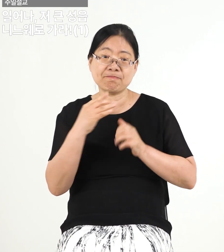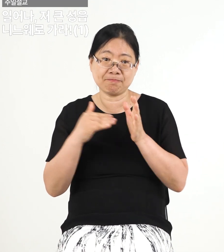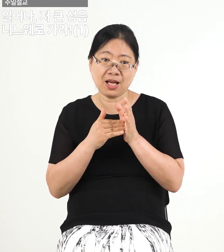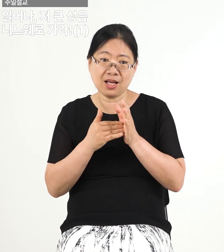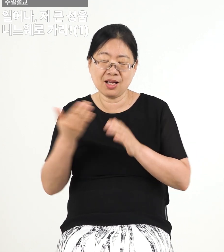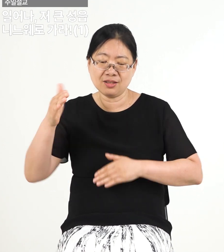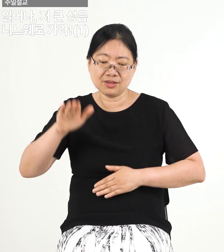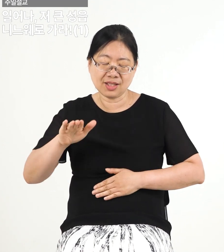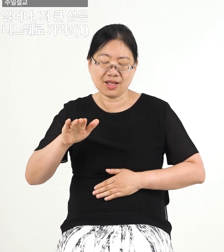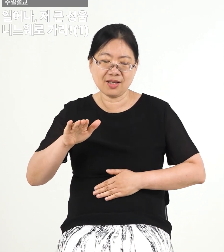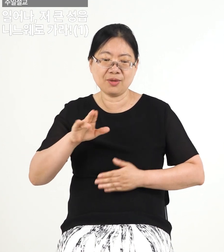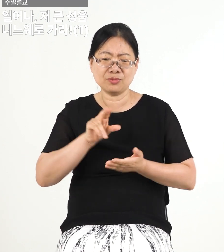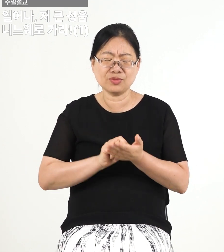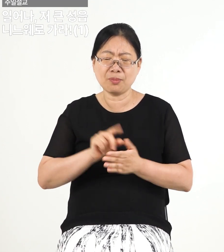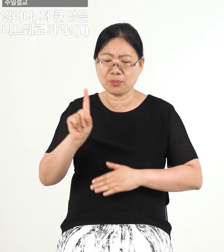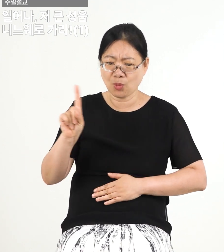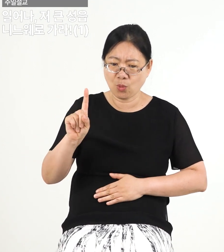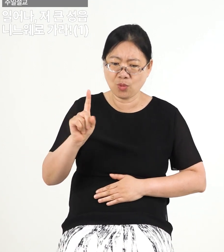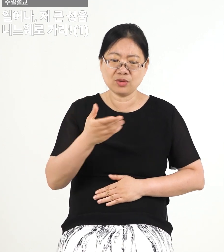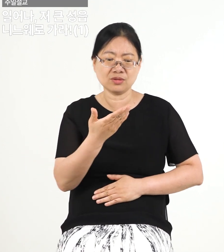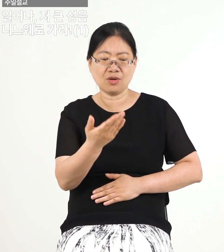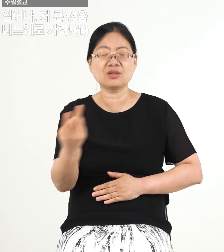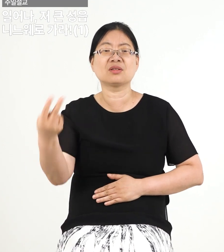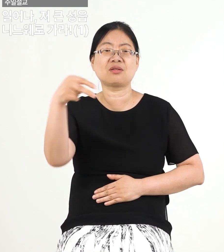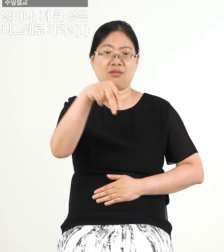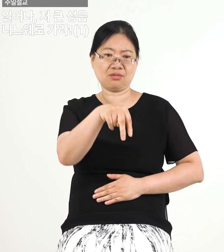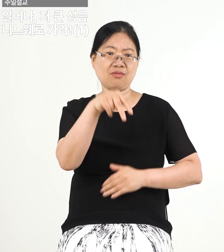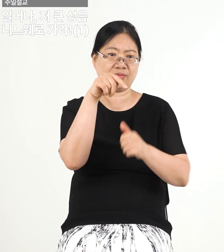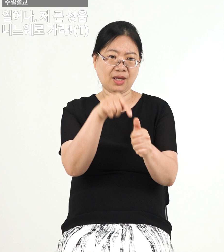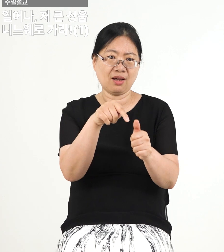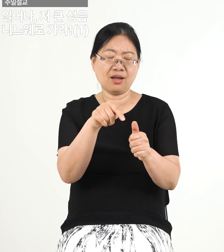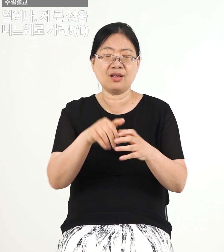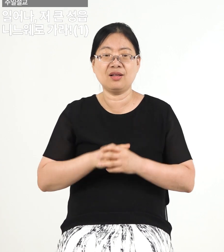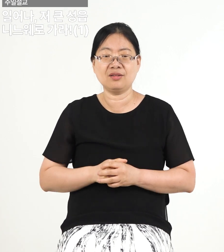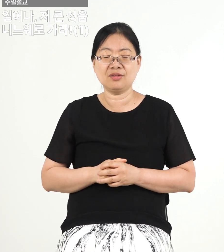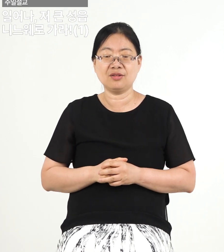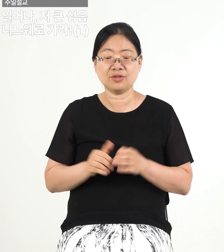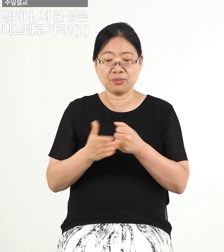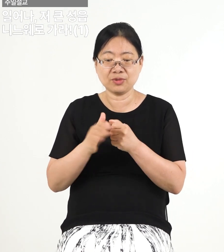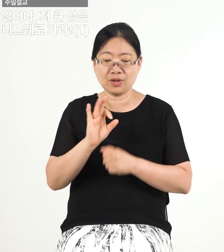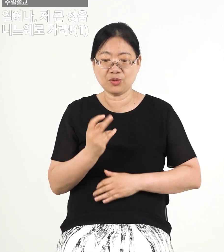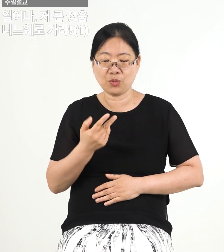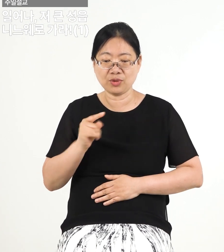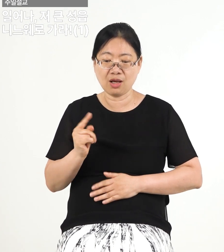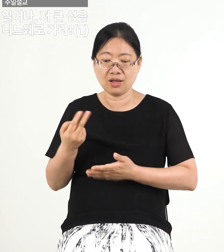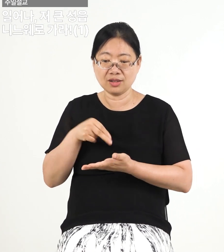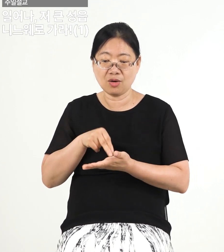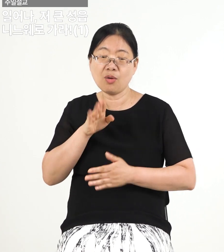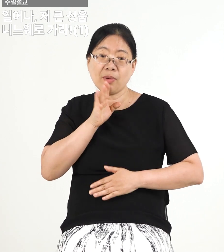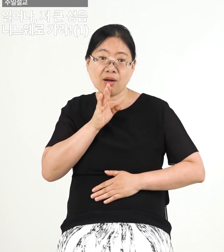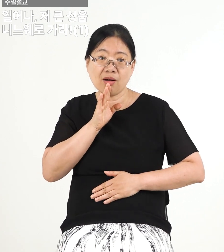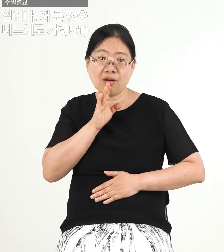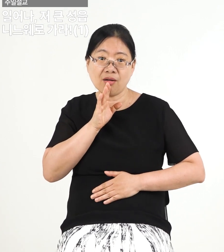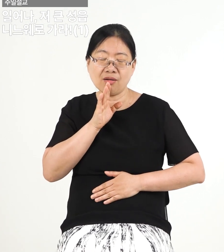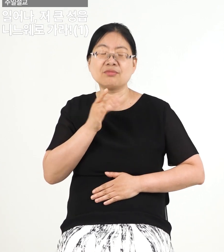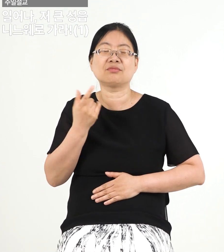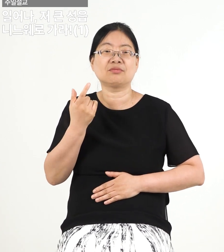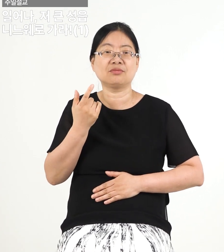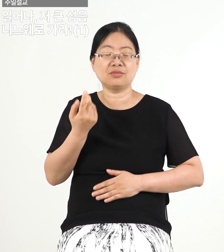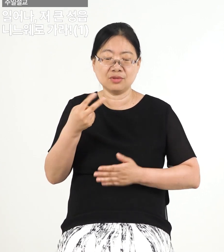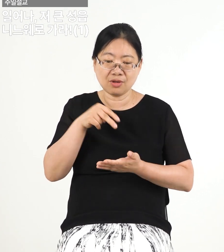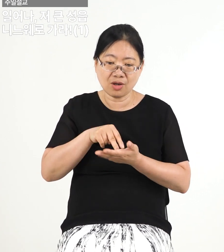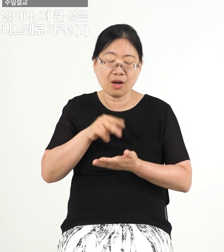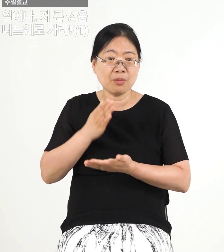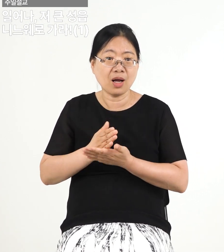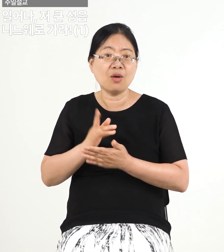너는 일어나 그랬어요. 그래서 요나가 일어났어요, 안 일어났어요? 일어났어요, 안